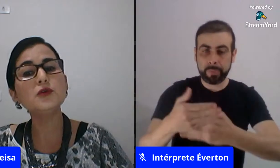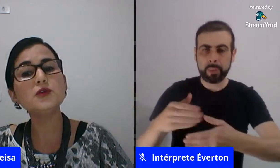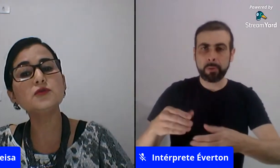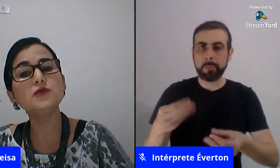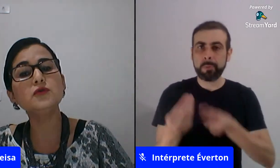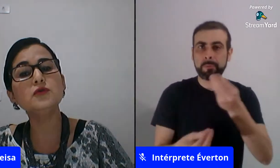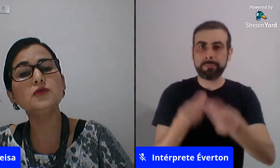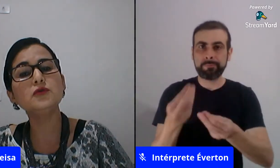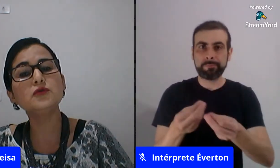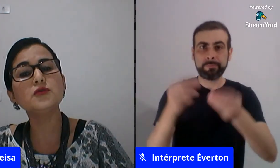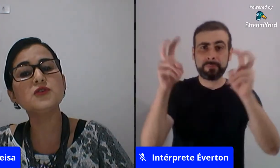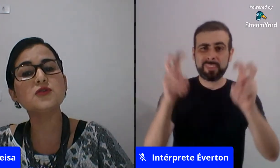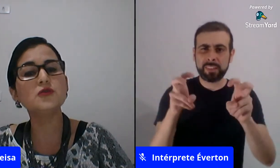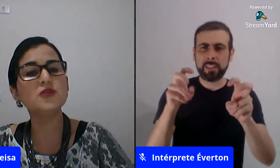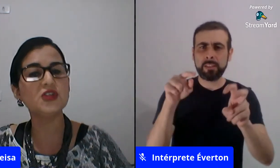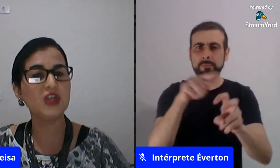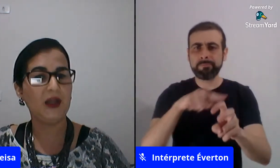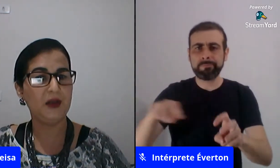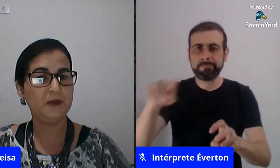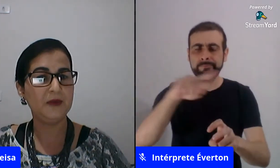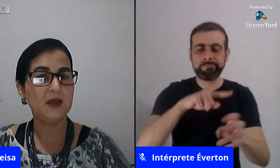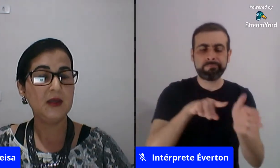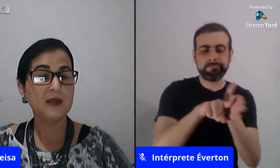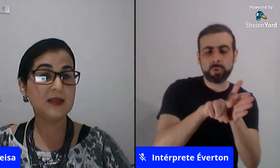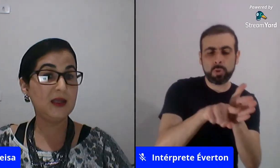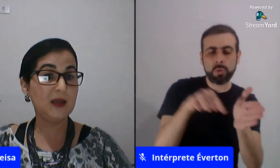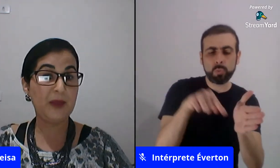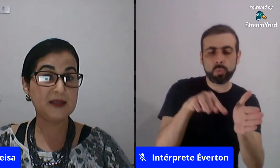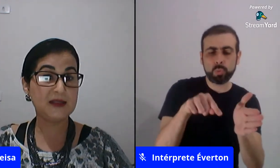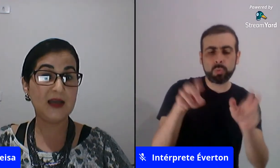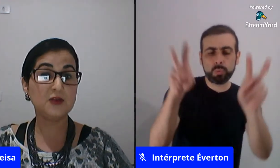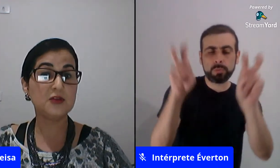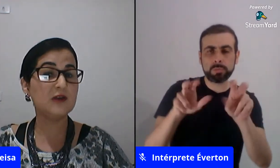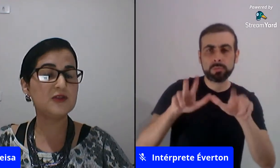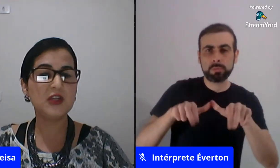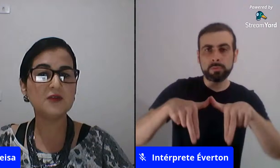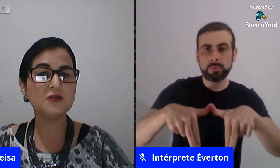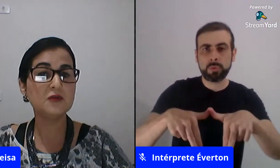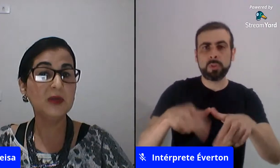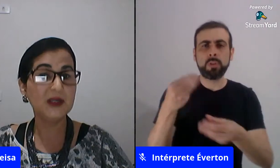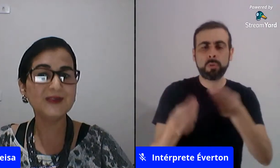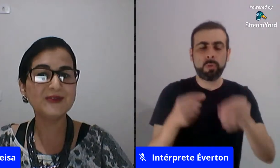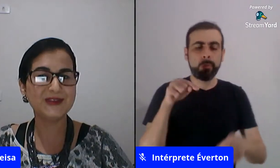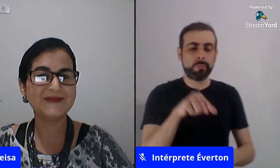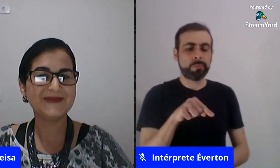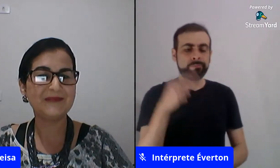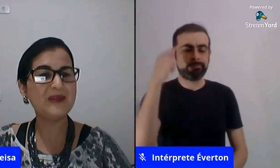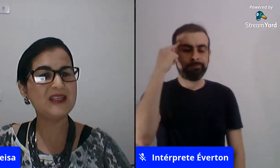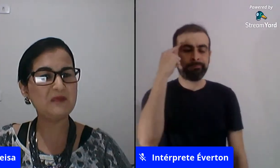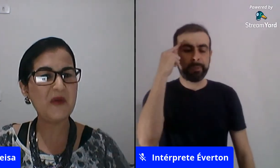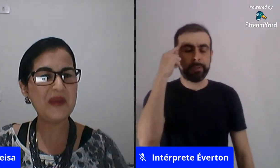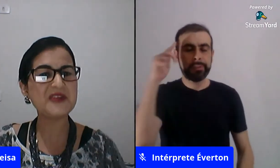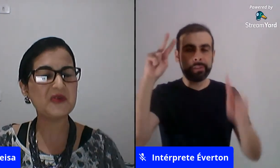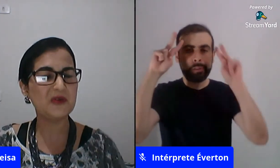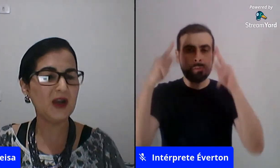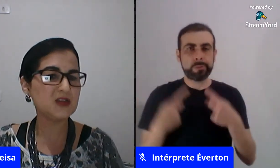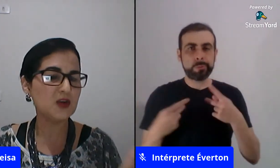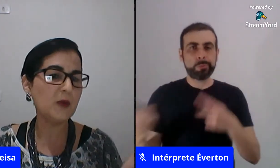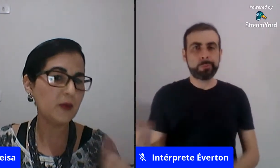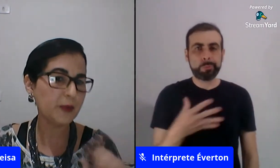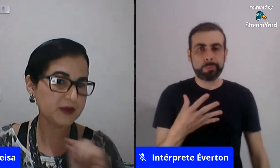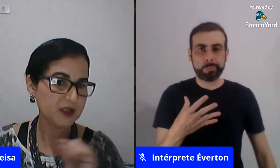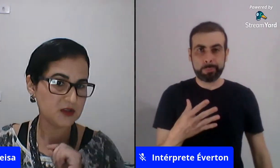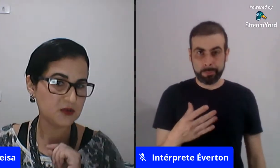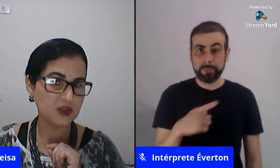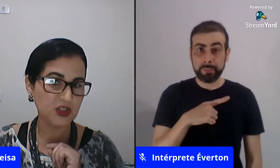do dos estudos de gênero seria pensar nos novos direitos humanos principalmente olha